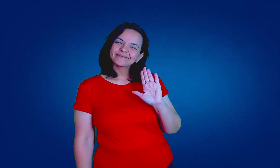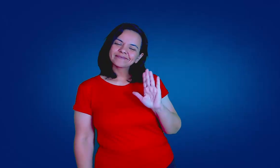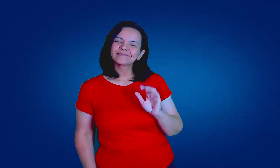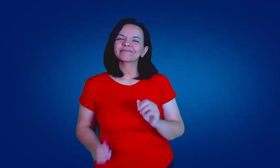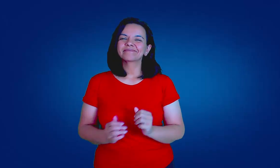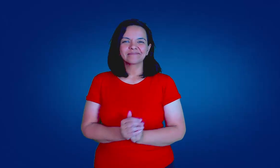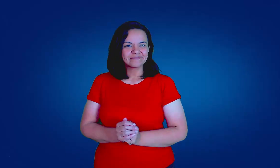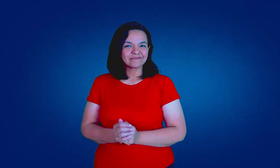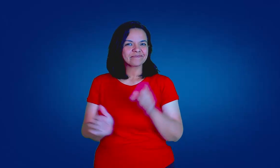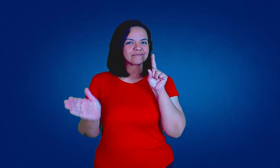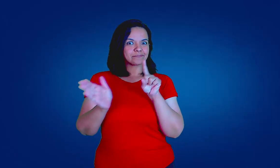Olá!